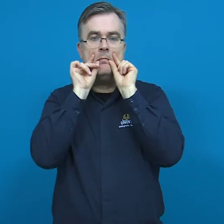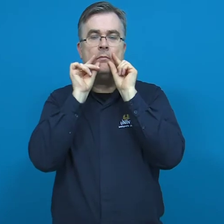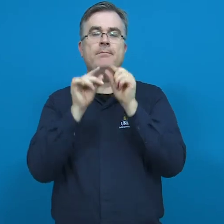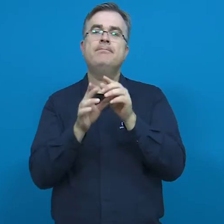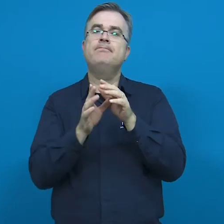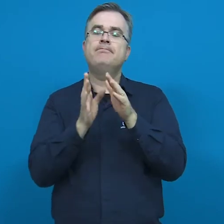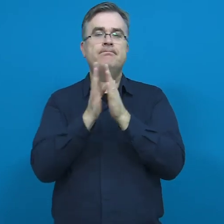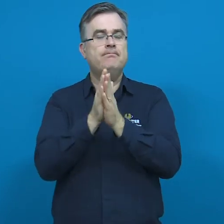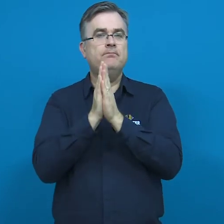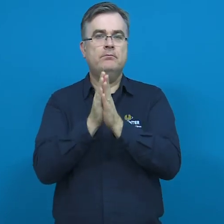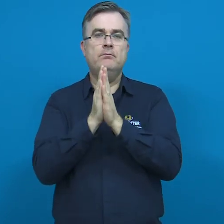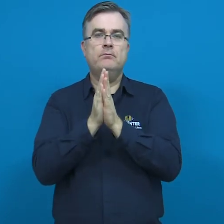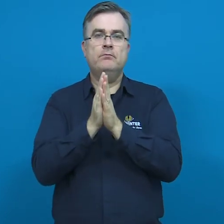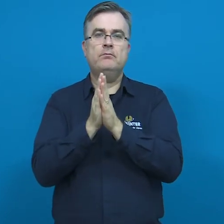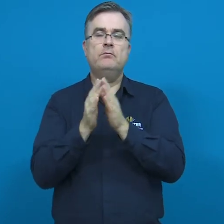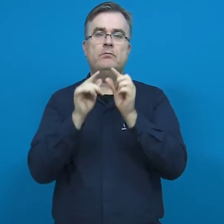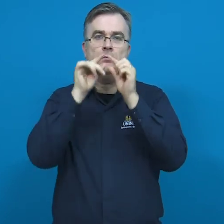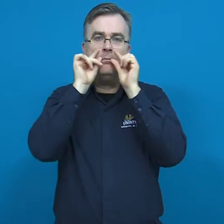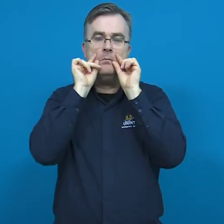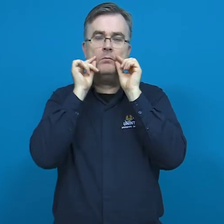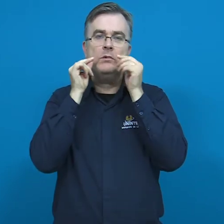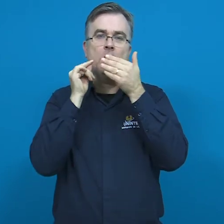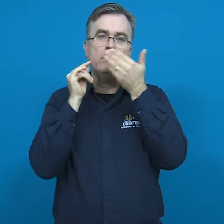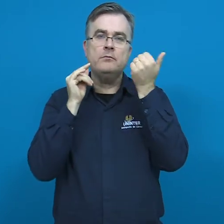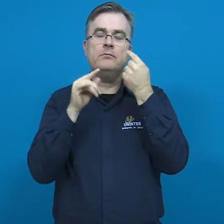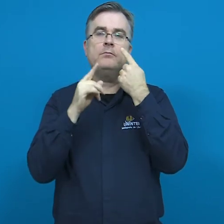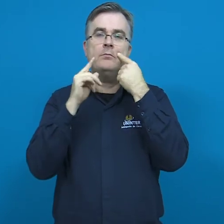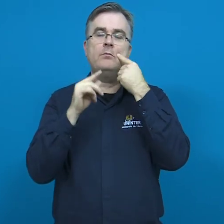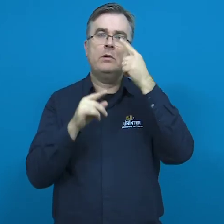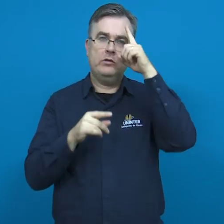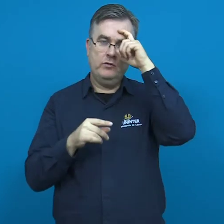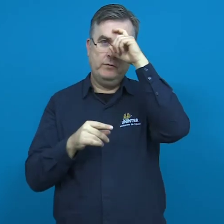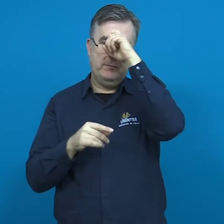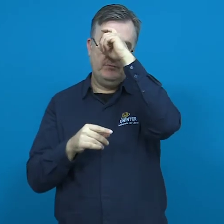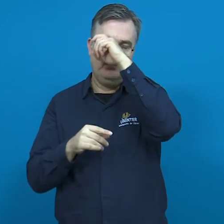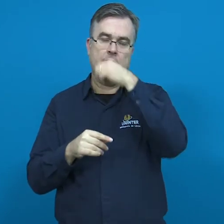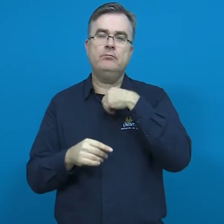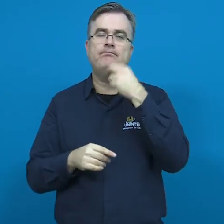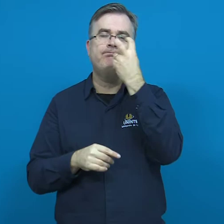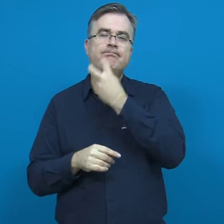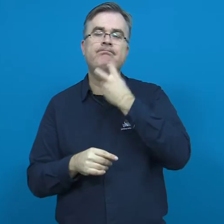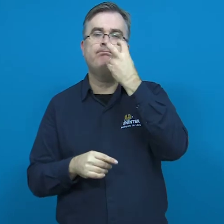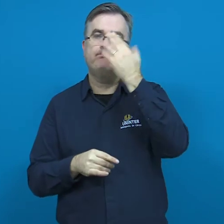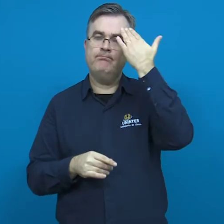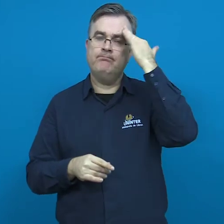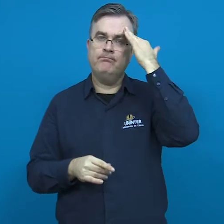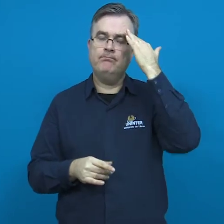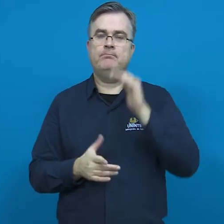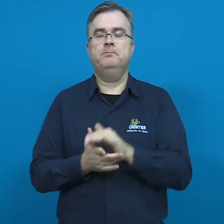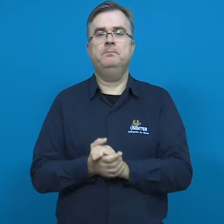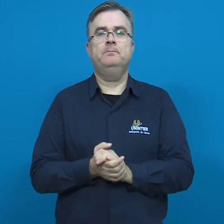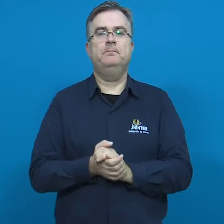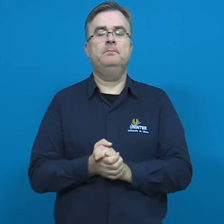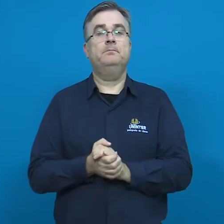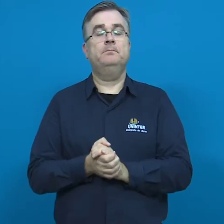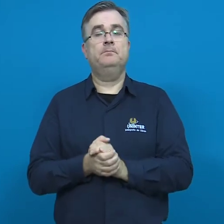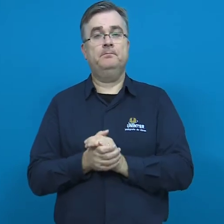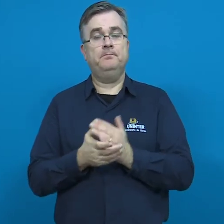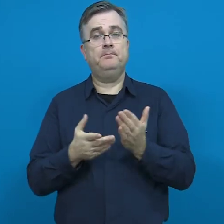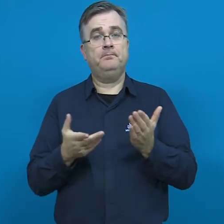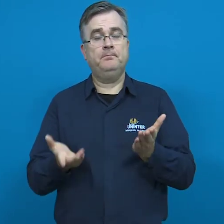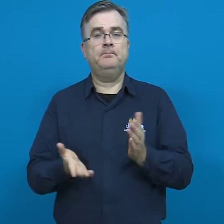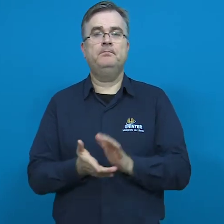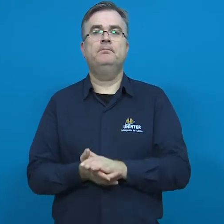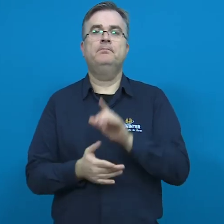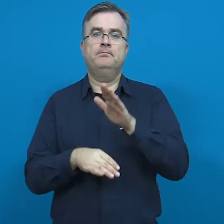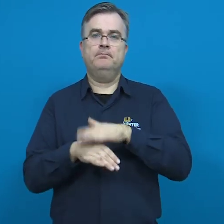falei: professor, o senhor precisa, por favor, cortar um pouco o bigode porque dificulta o meu entendimento.